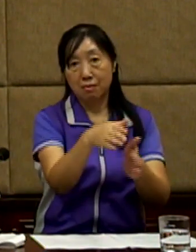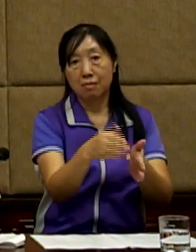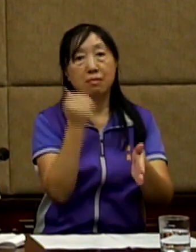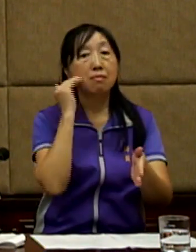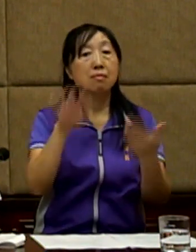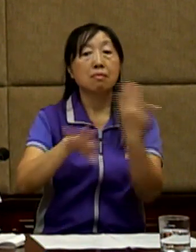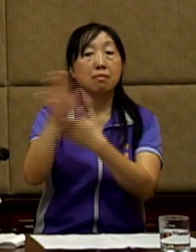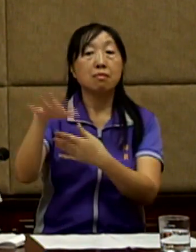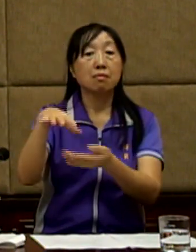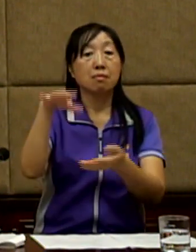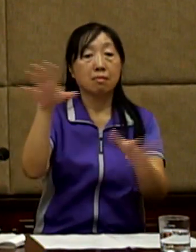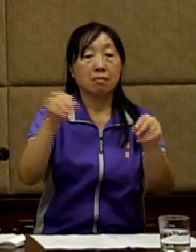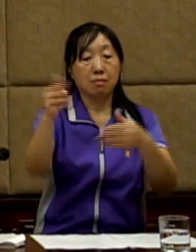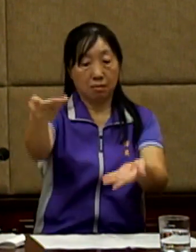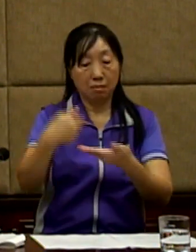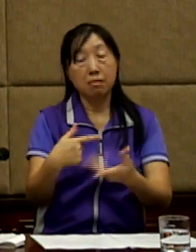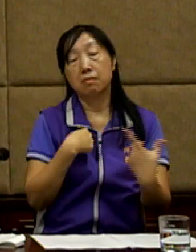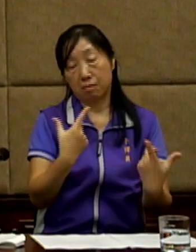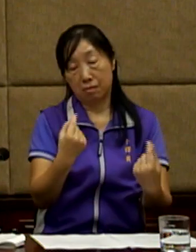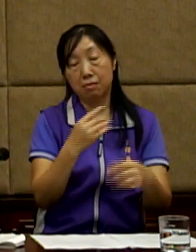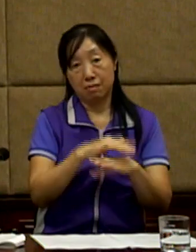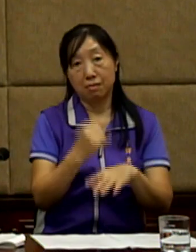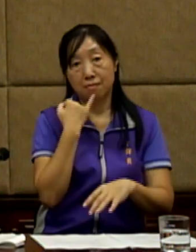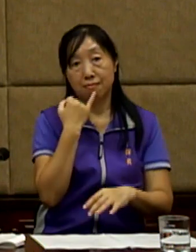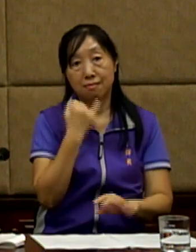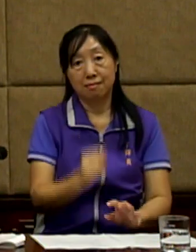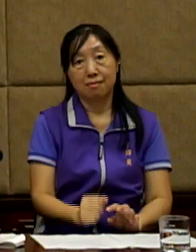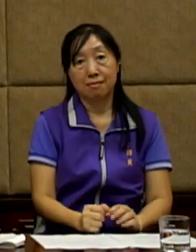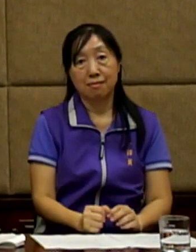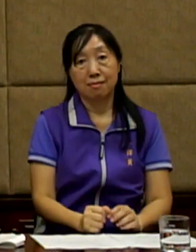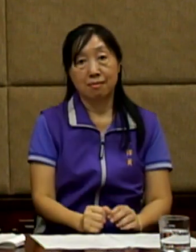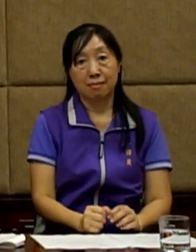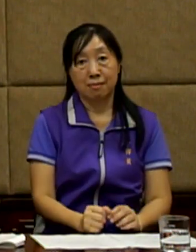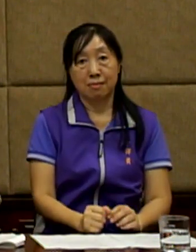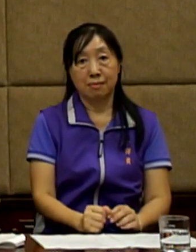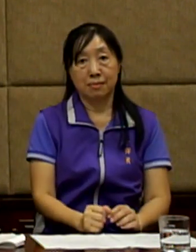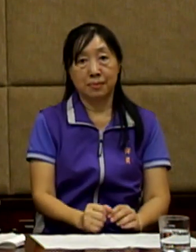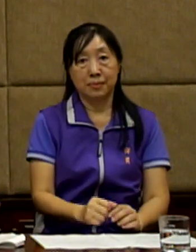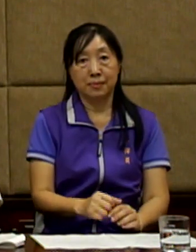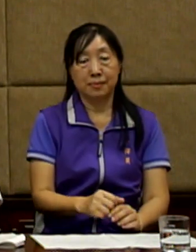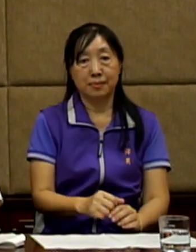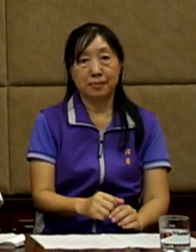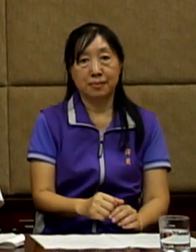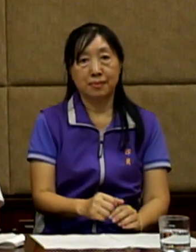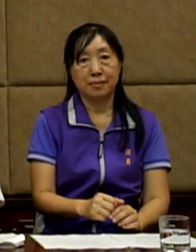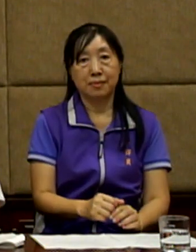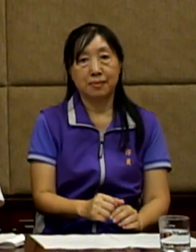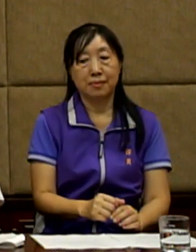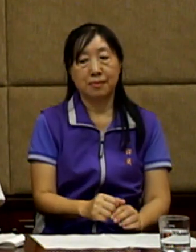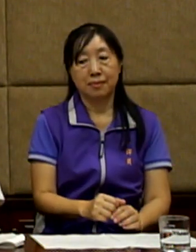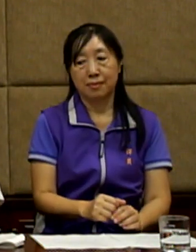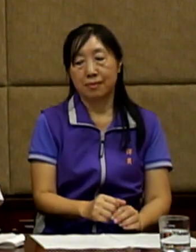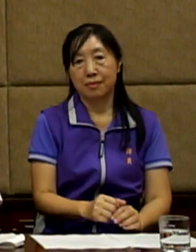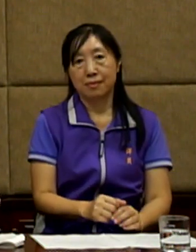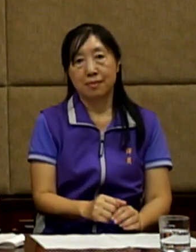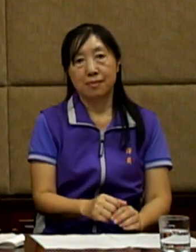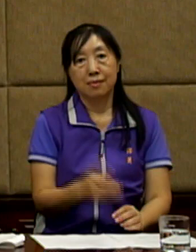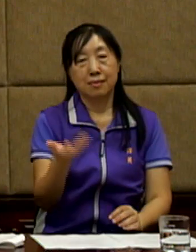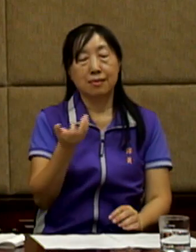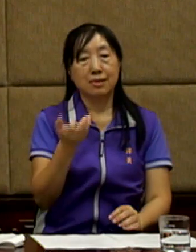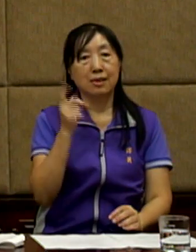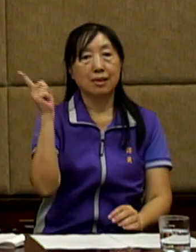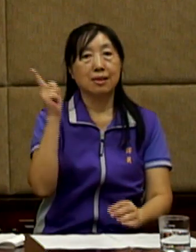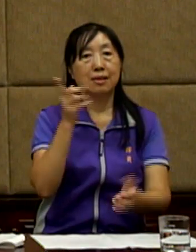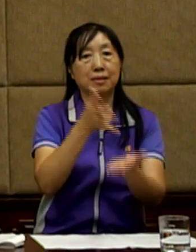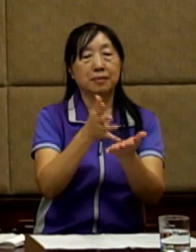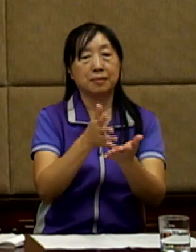调查结果，那我们也会拿来做参考。 其实这个部分就是说那个我想说刚才刘先生讲